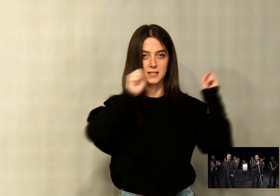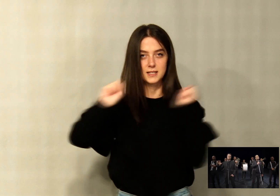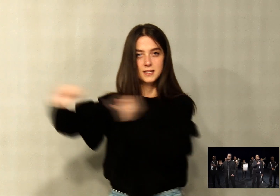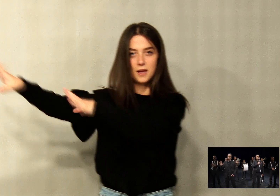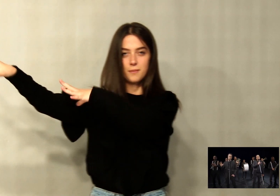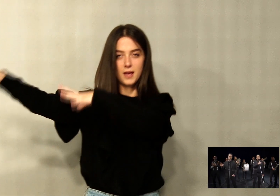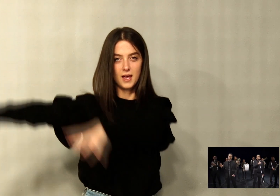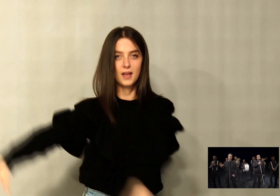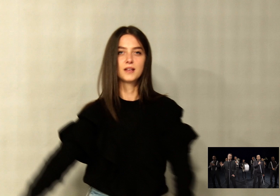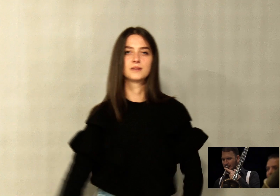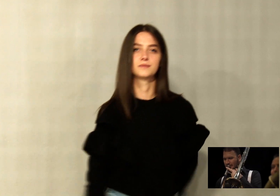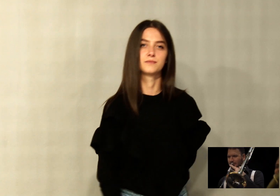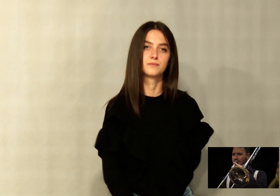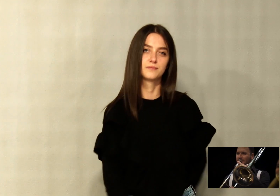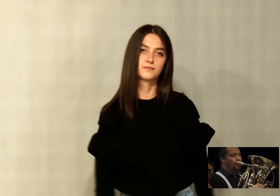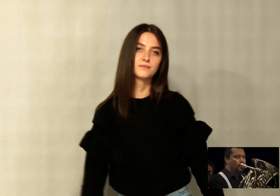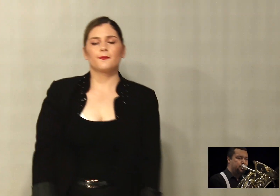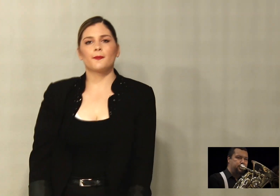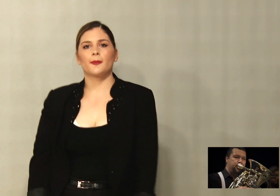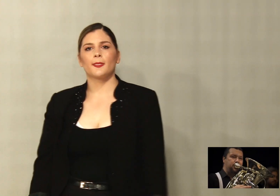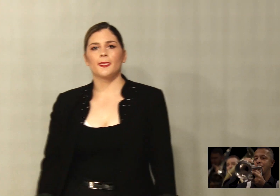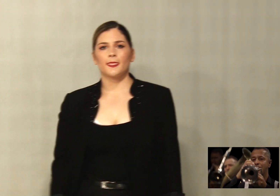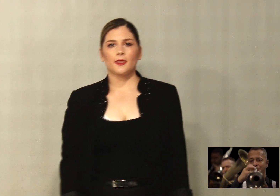te zeme.